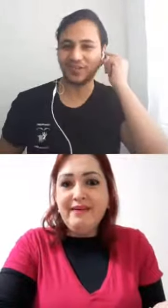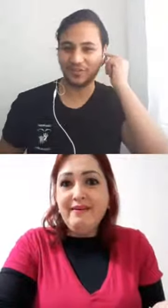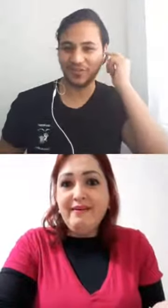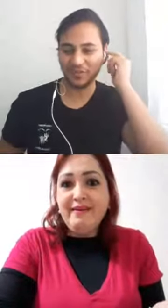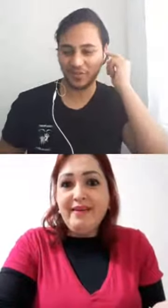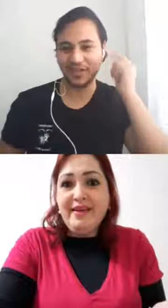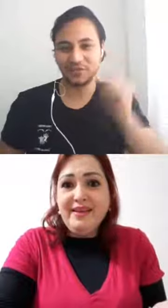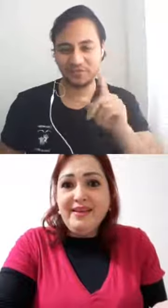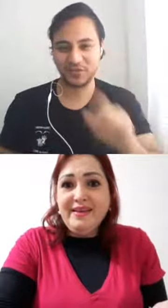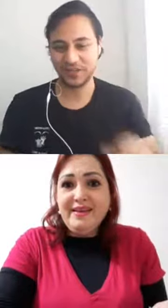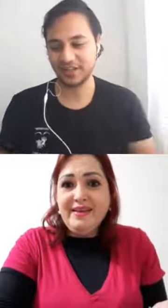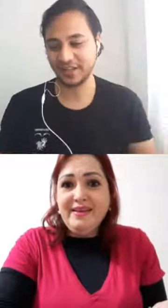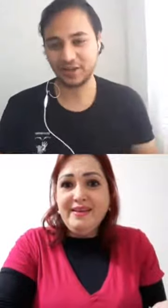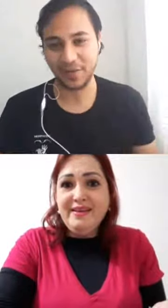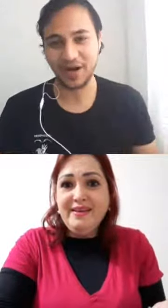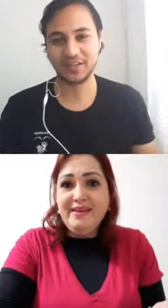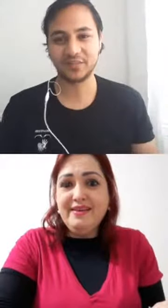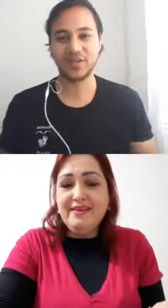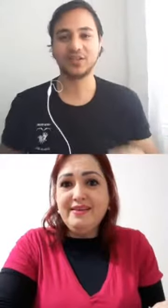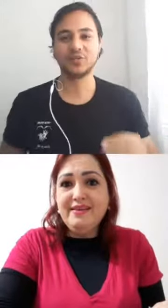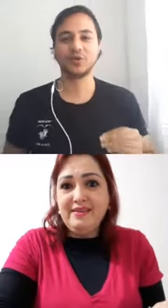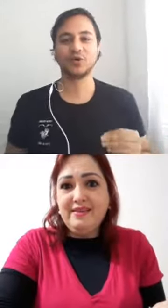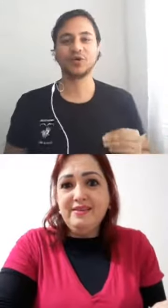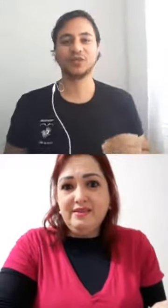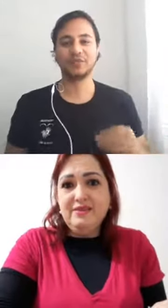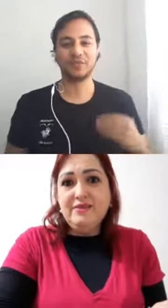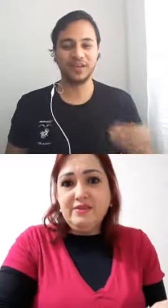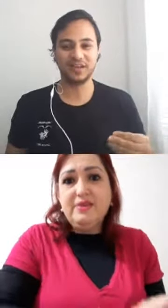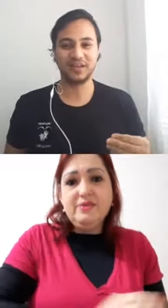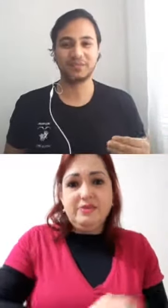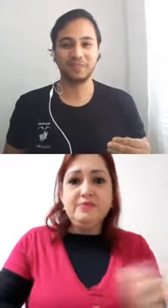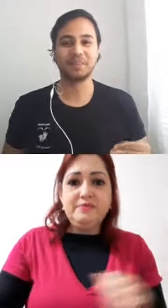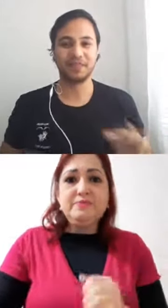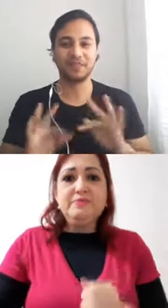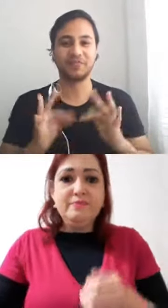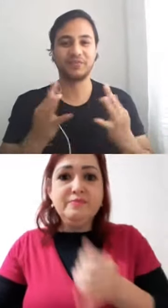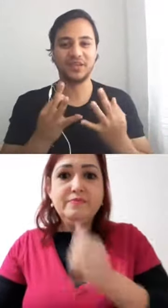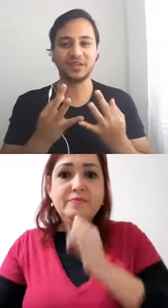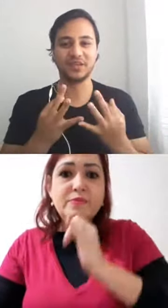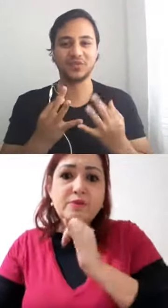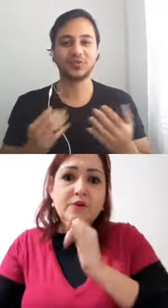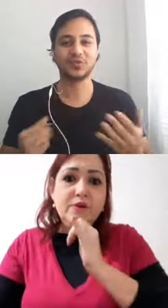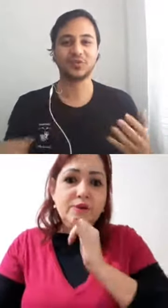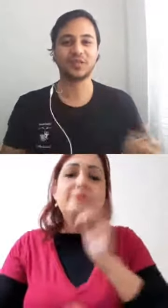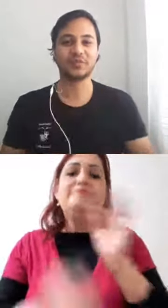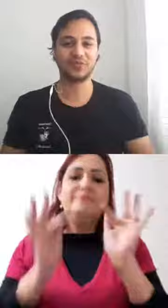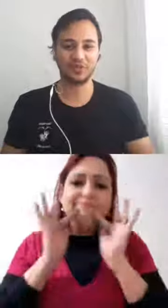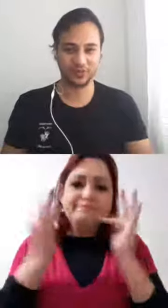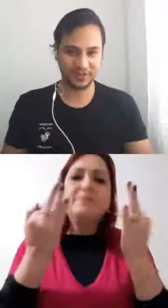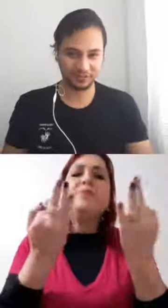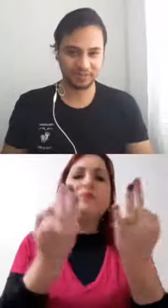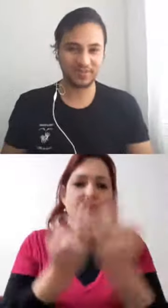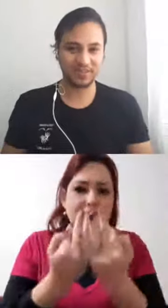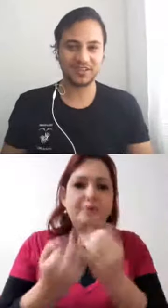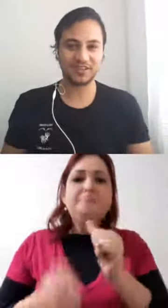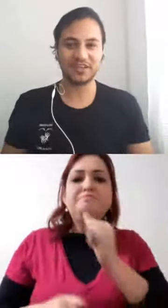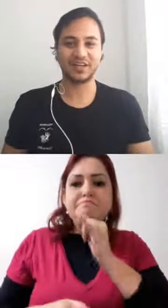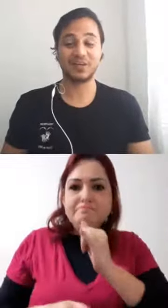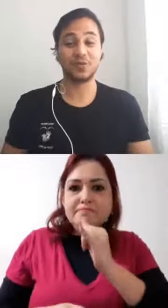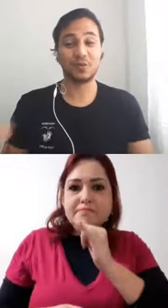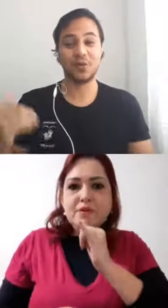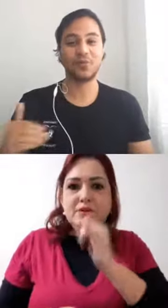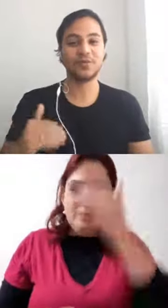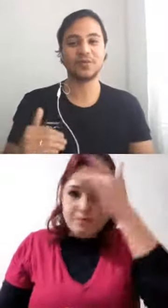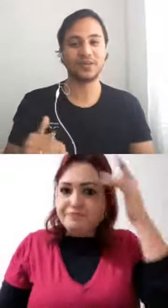né? Isso mesmo, Jana. Você entra então na parte também da família, né? Da família, então, da pessoa surda.